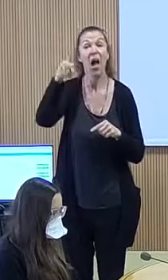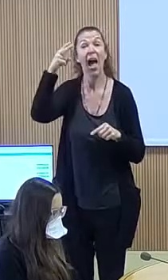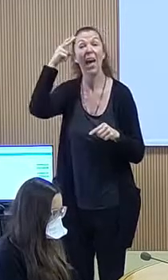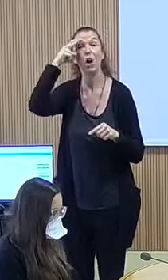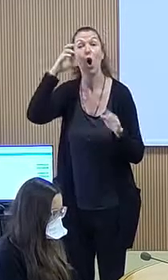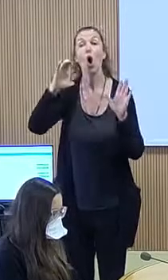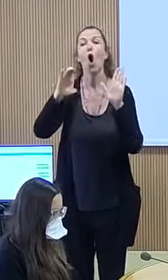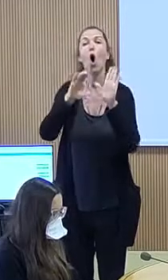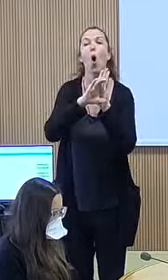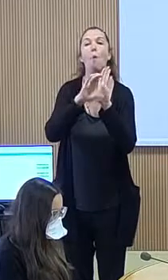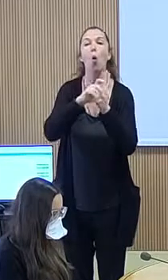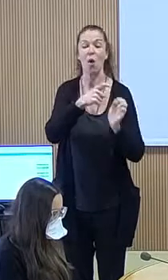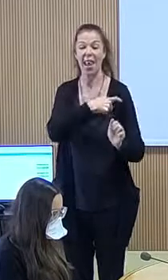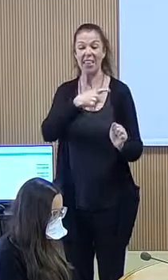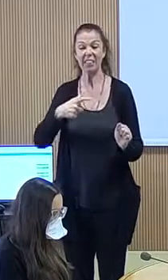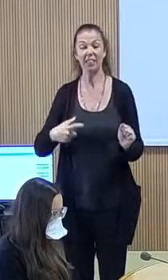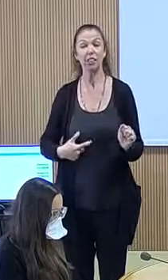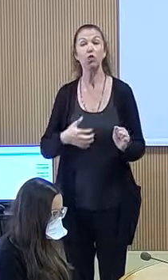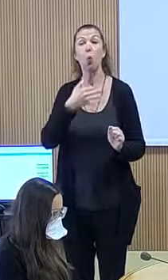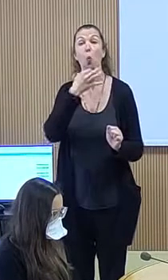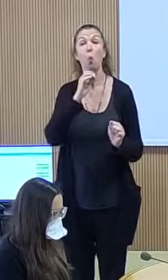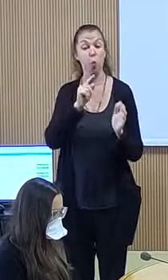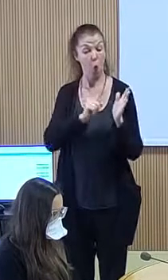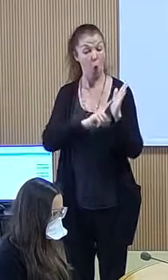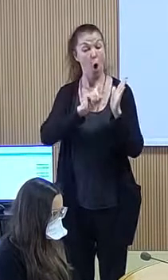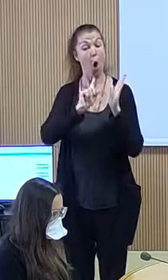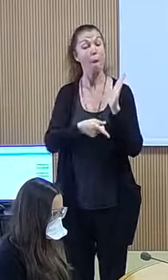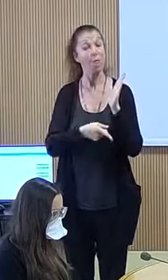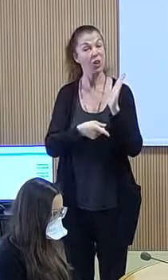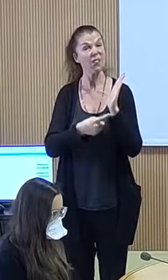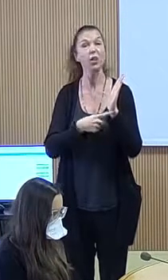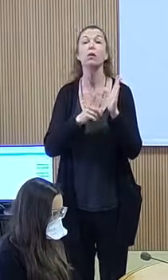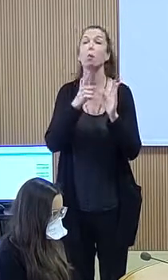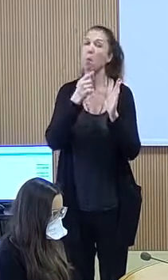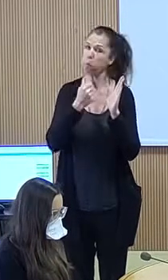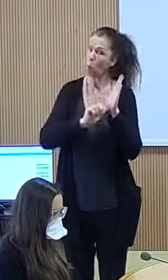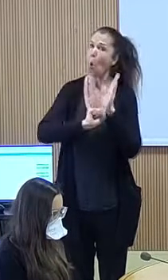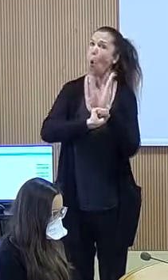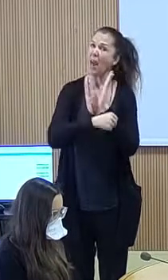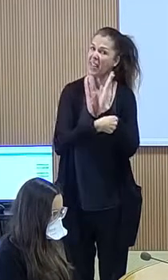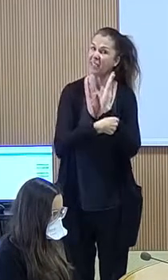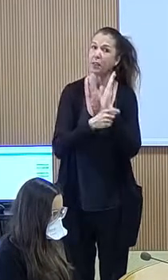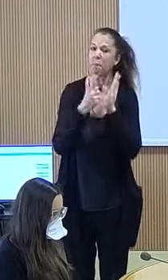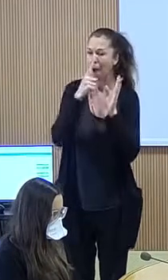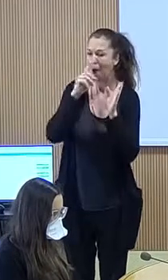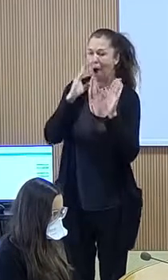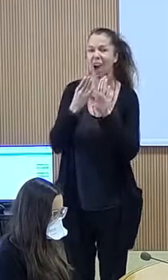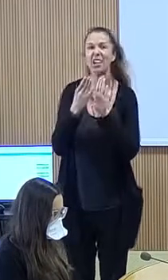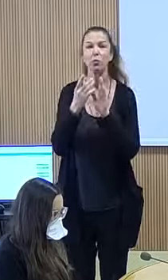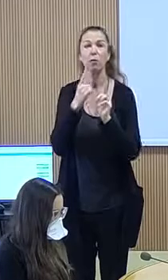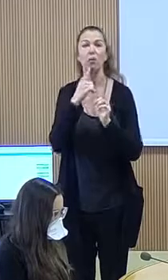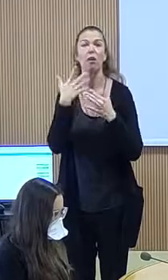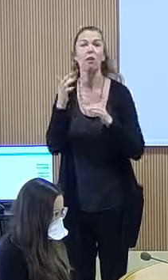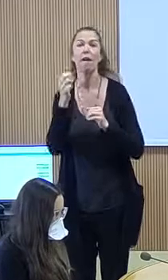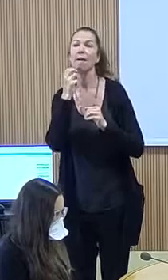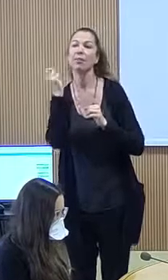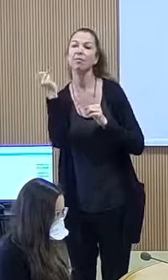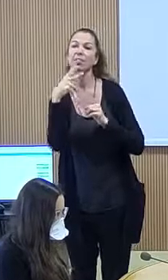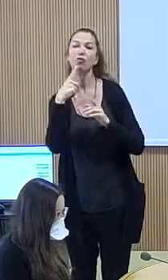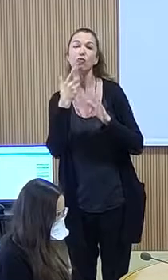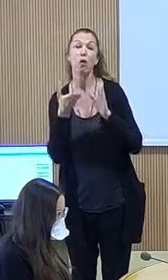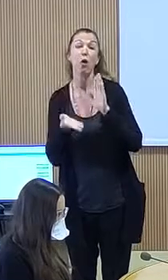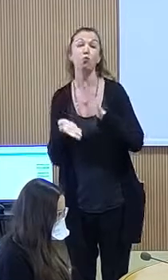prendere dei provvedimenti solo che sono più resti che siano più restrittivi rispetto a quelli presi dagli organi di carattere superiore